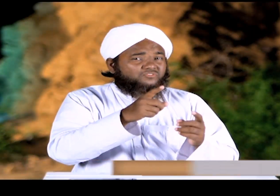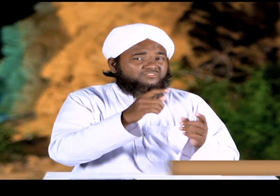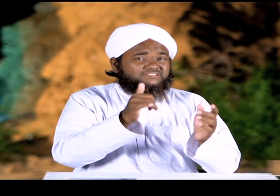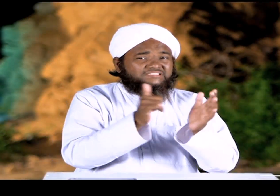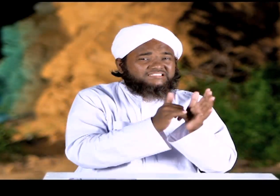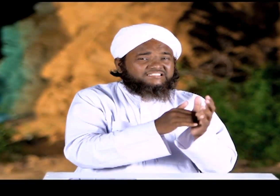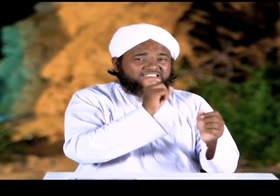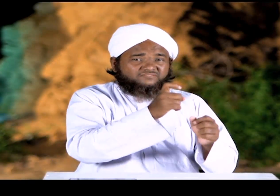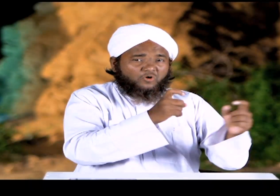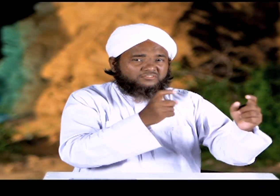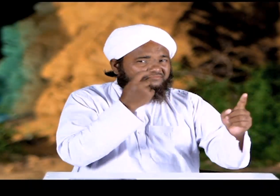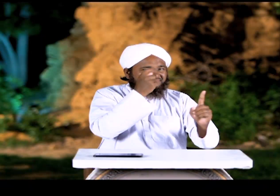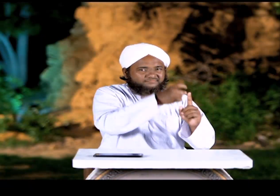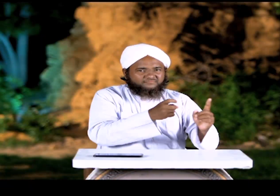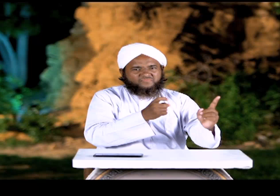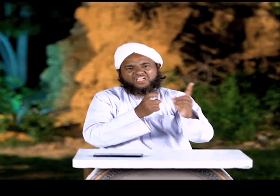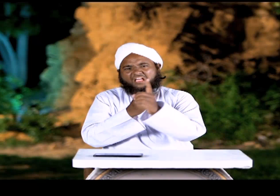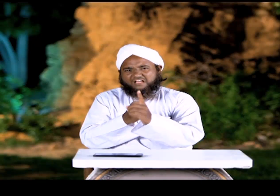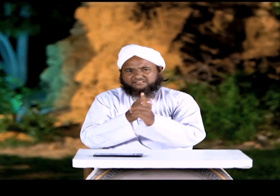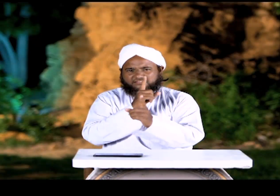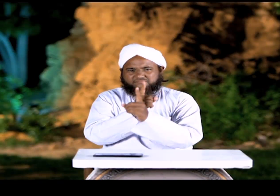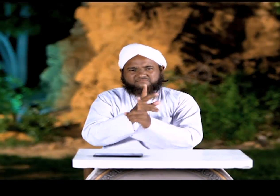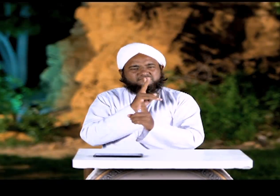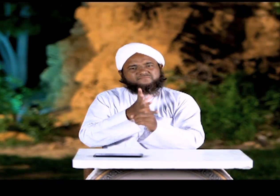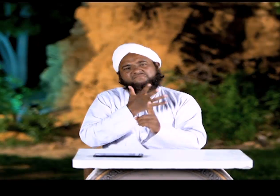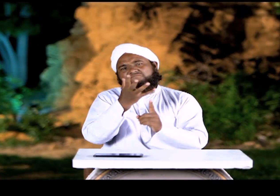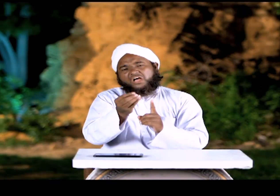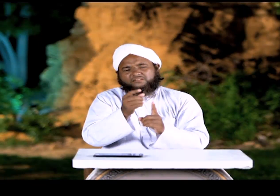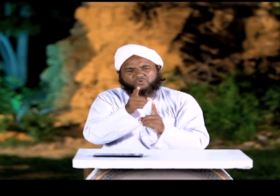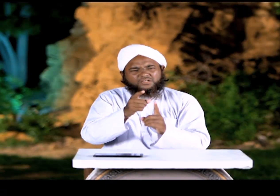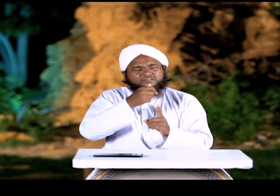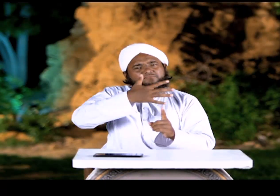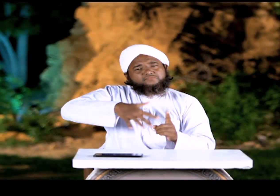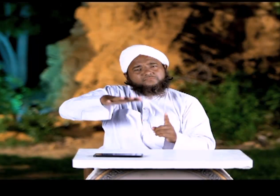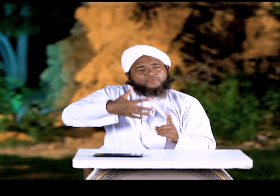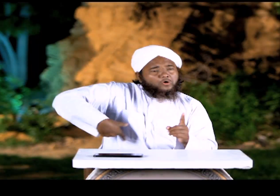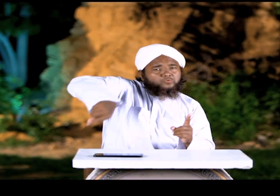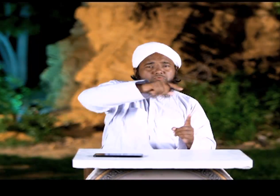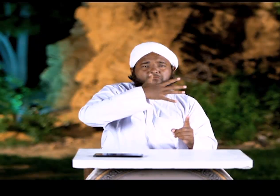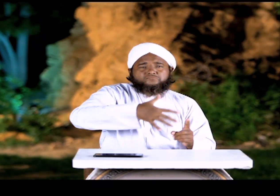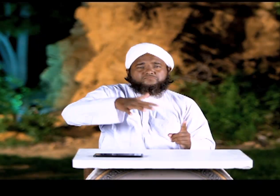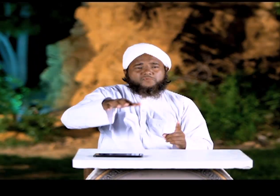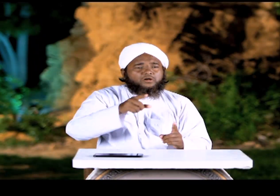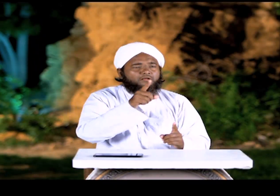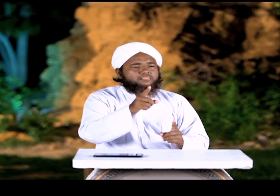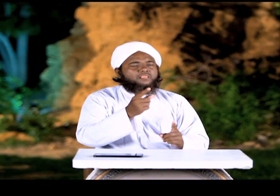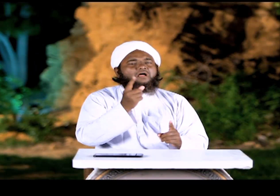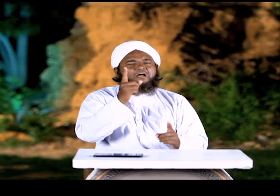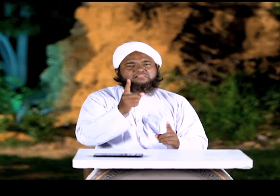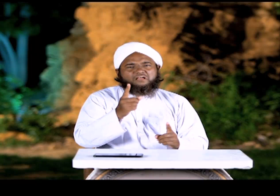یوں بکنے لگا، دیکھو تو صحیح دریائے فرات کیسا موجے مار رہا ہے، خدا کی قسم تمہیں